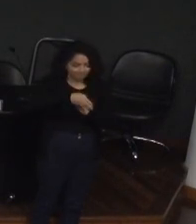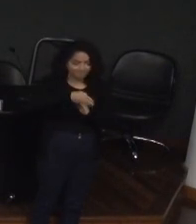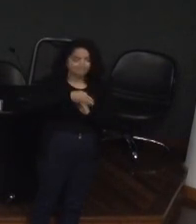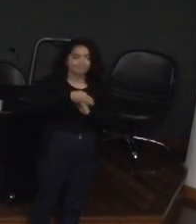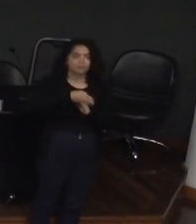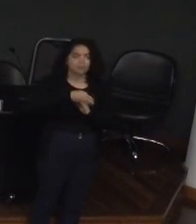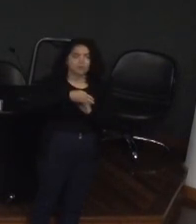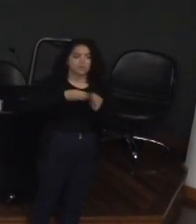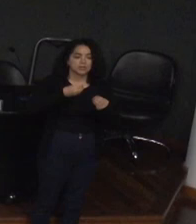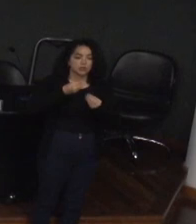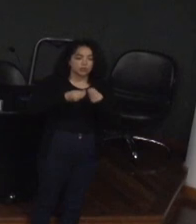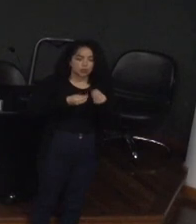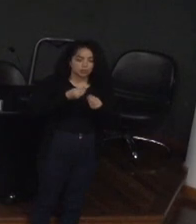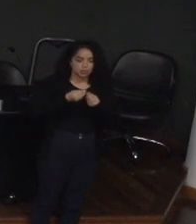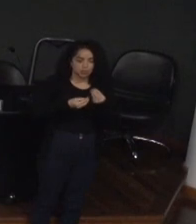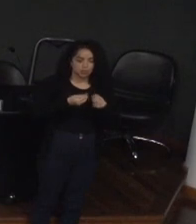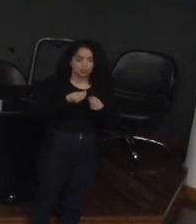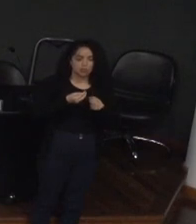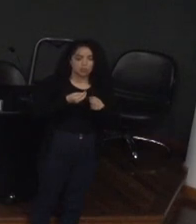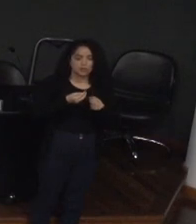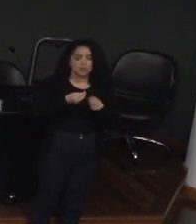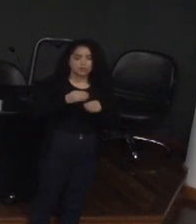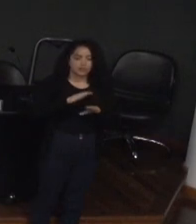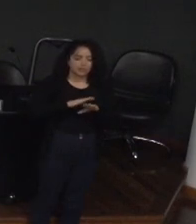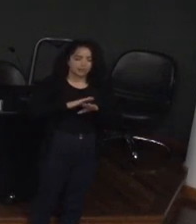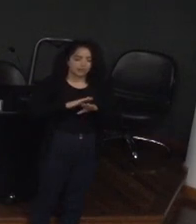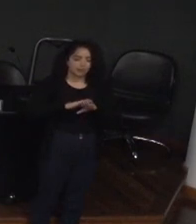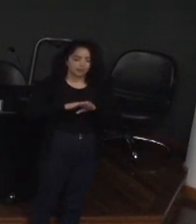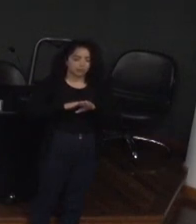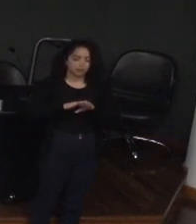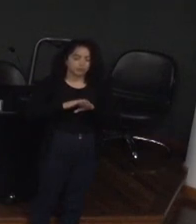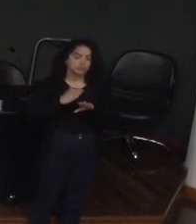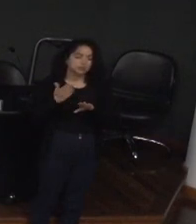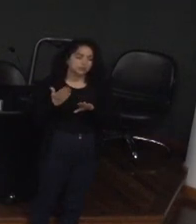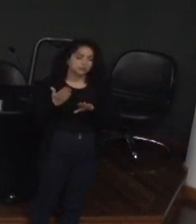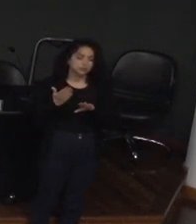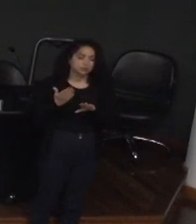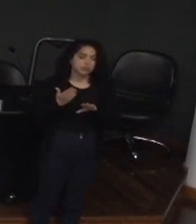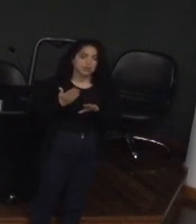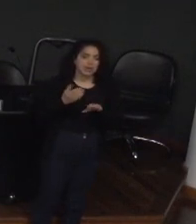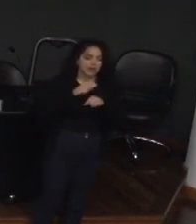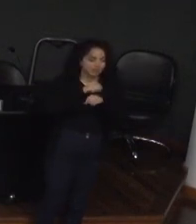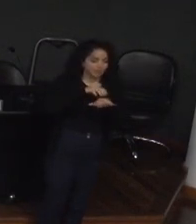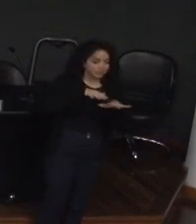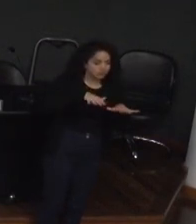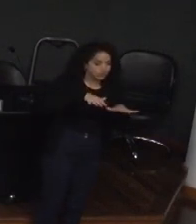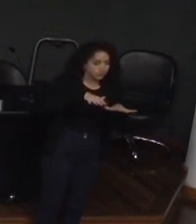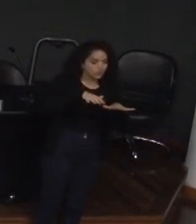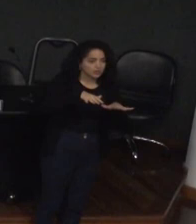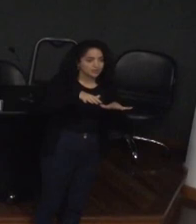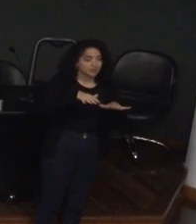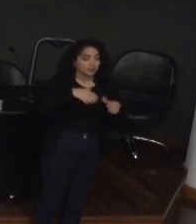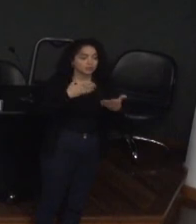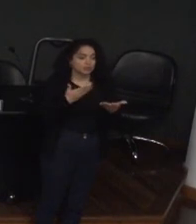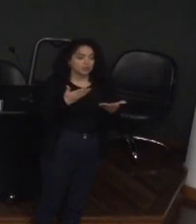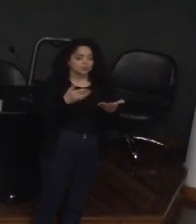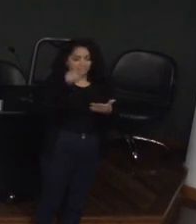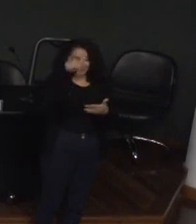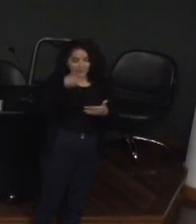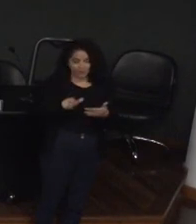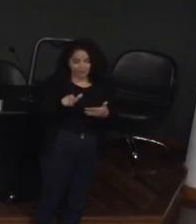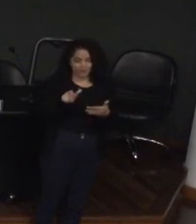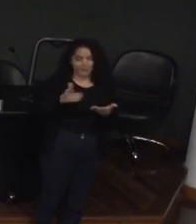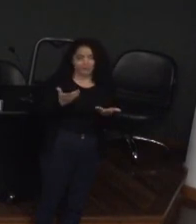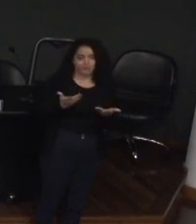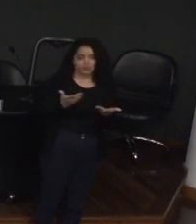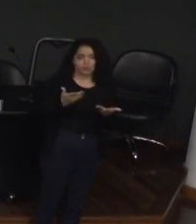com a forma como foi. Ele é um eleitor do deputado, né? Então, assim, vazou, eu não posso pressupor que é um eleitor, a